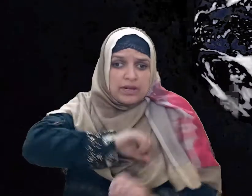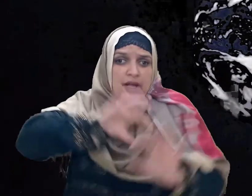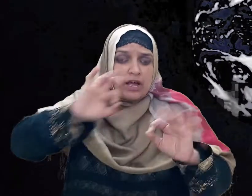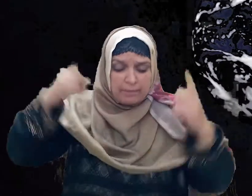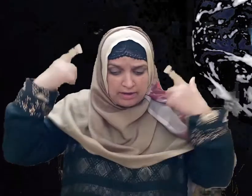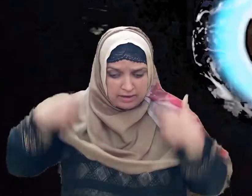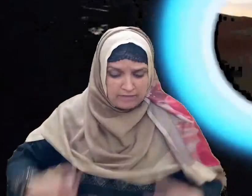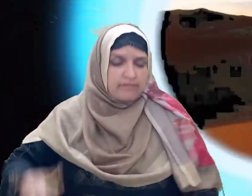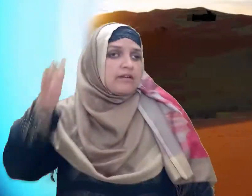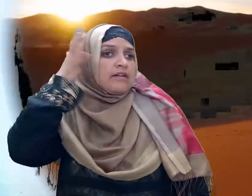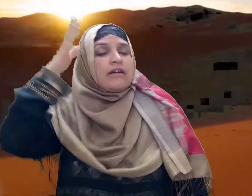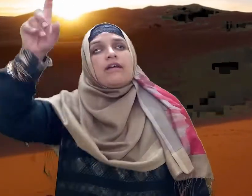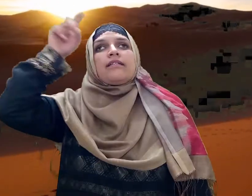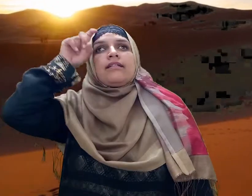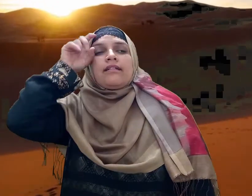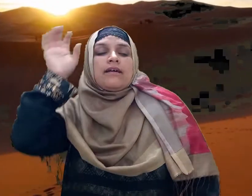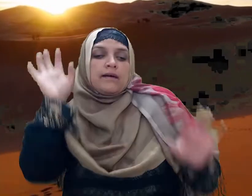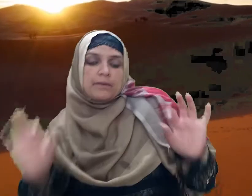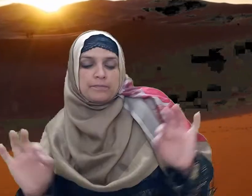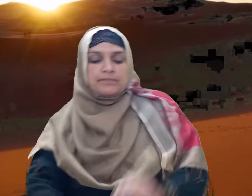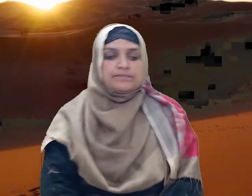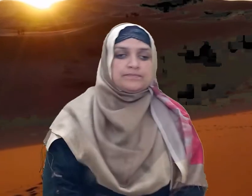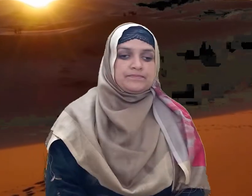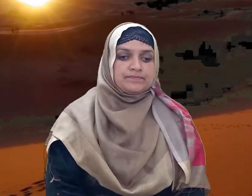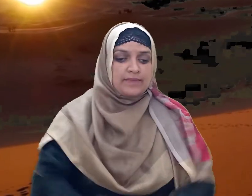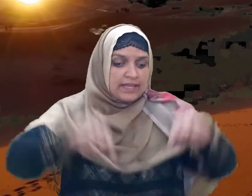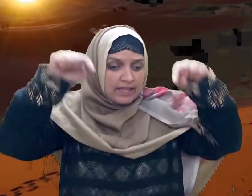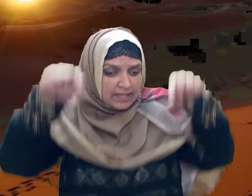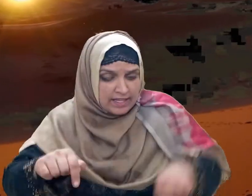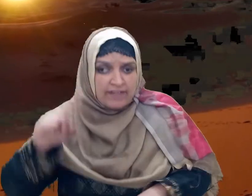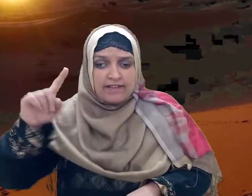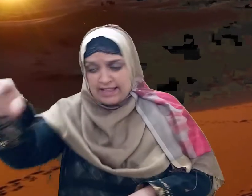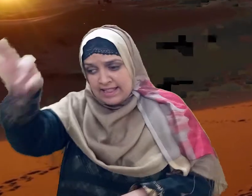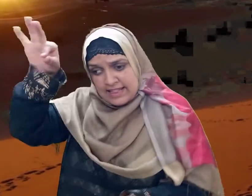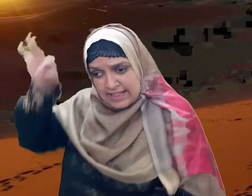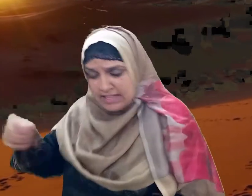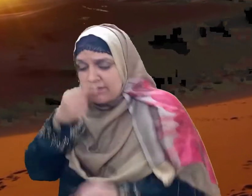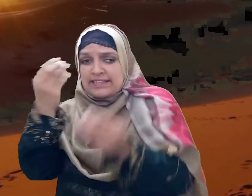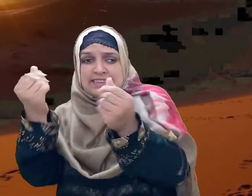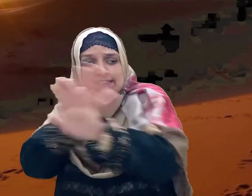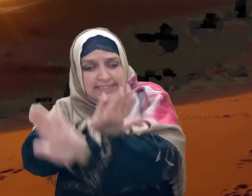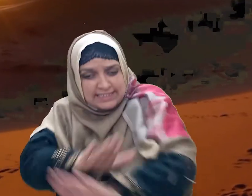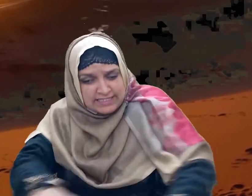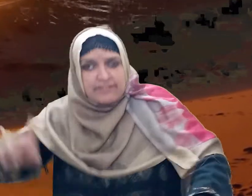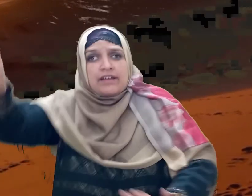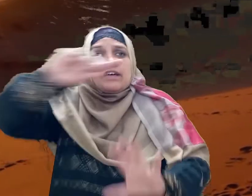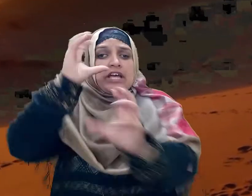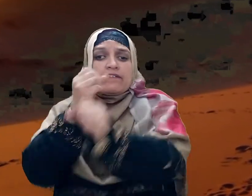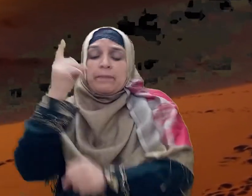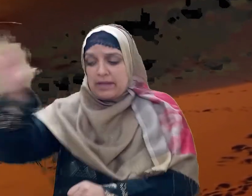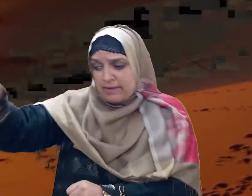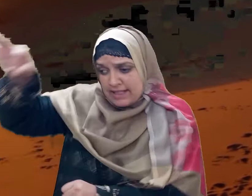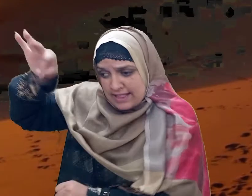جن سے انسان اتنی ترقی کے باوجود بھی بے خبر رہا ہے، جن میں سے ایک صحارا کا ریگستان ہے۔ دنیا کے سب سے بڑے